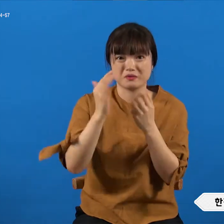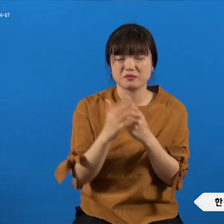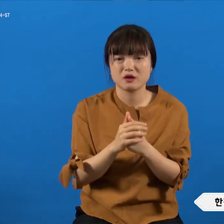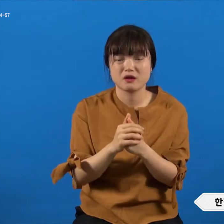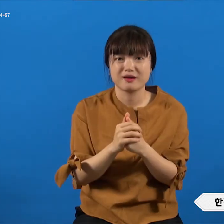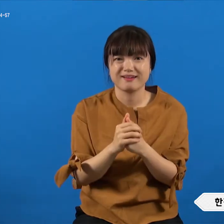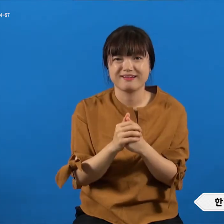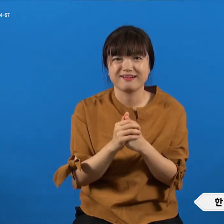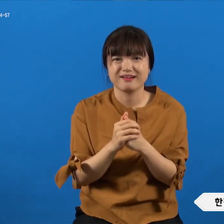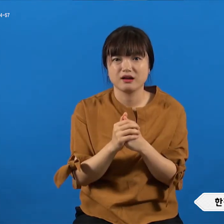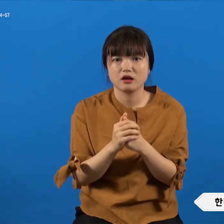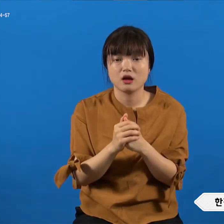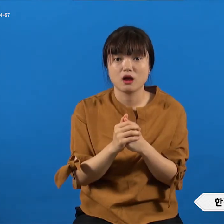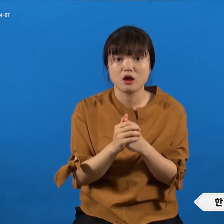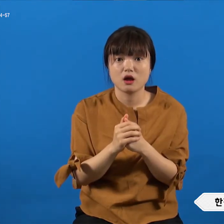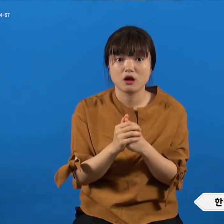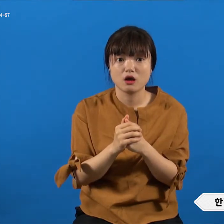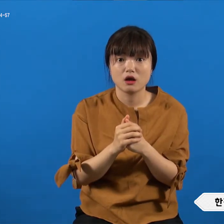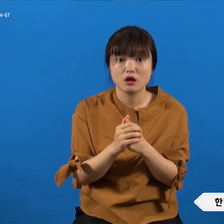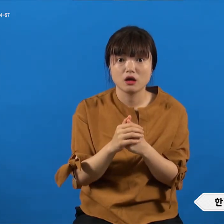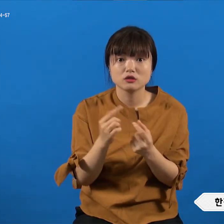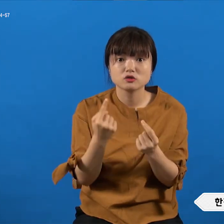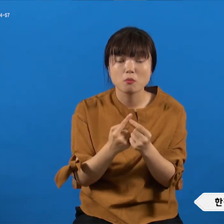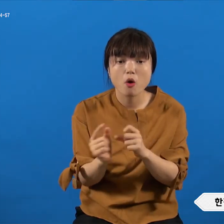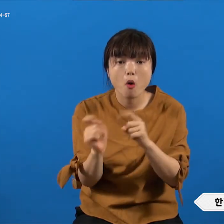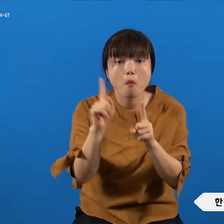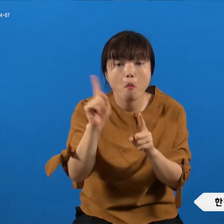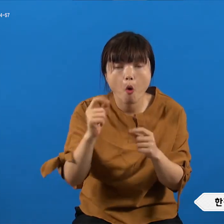무엇보다 건강을 회복했습니다.